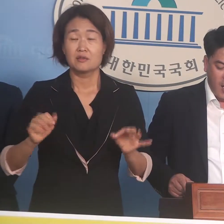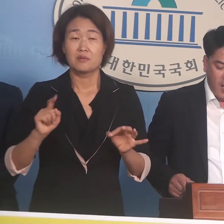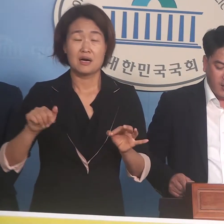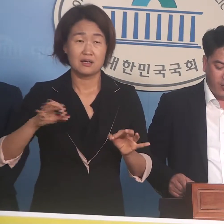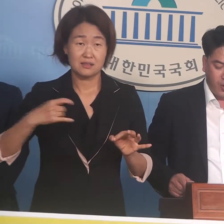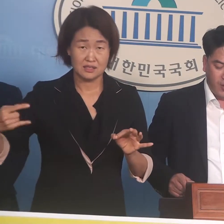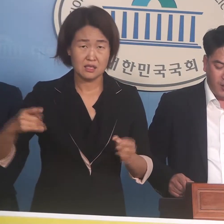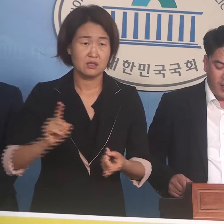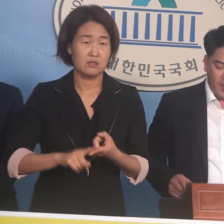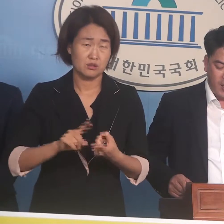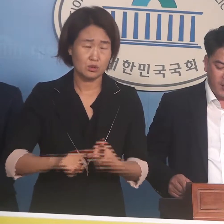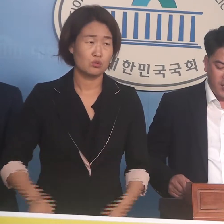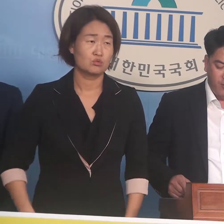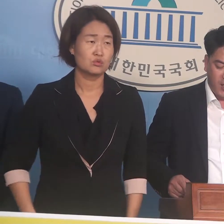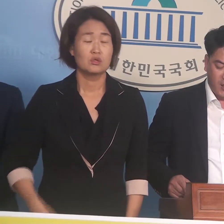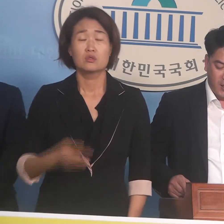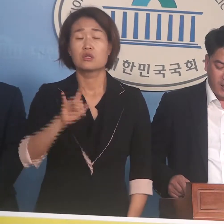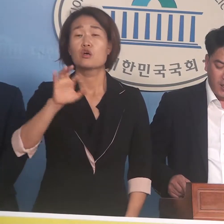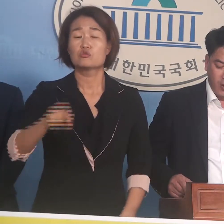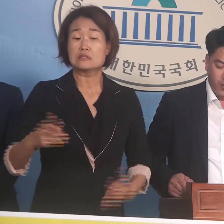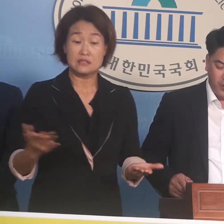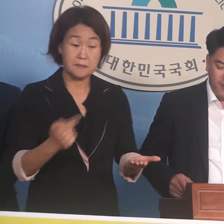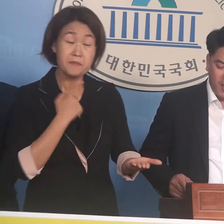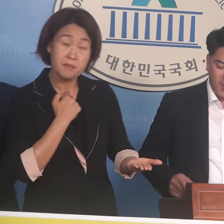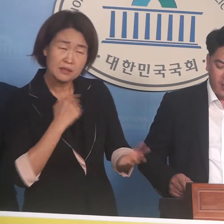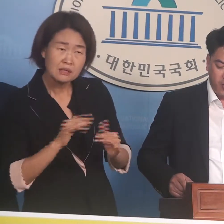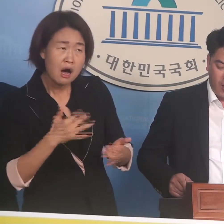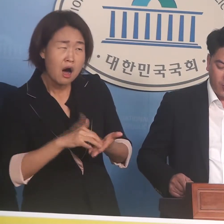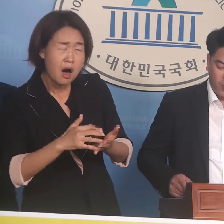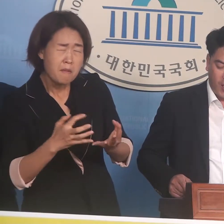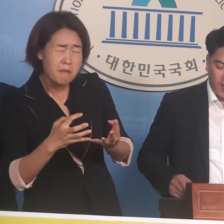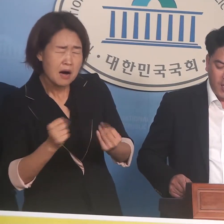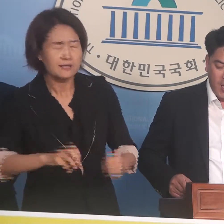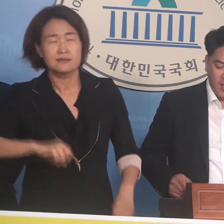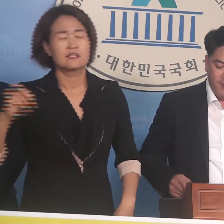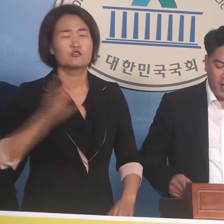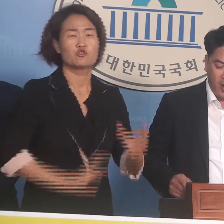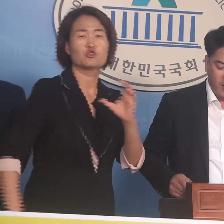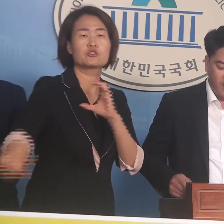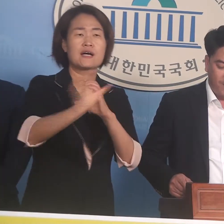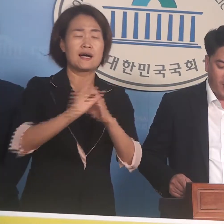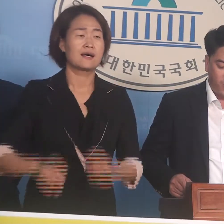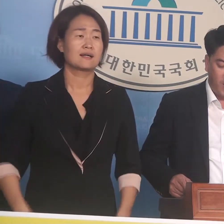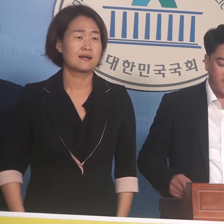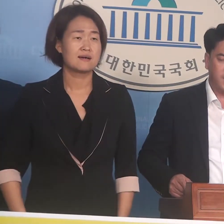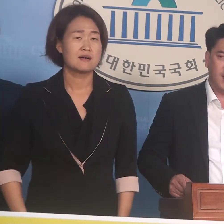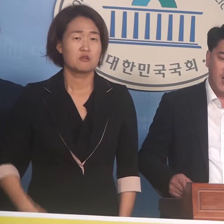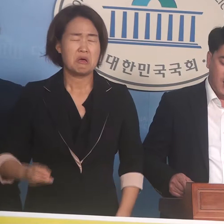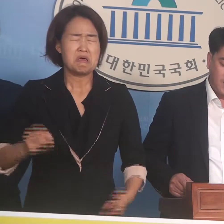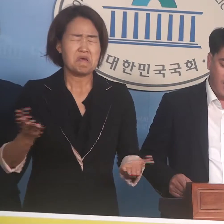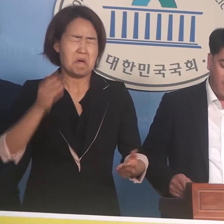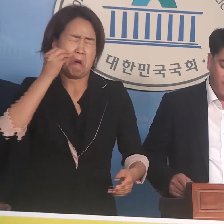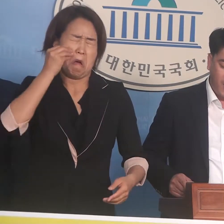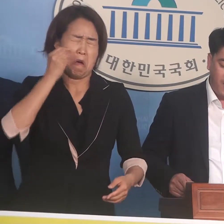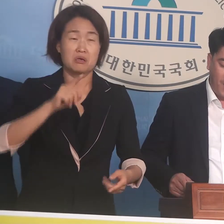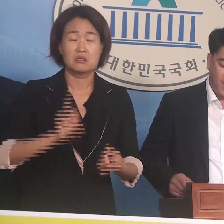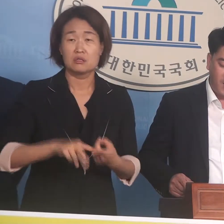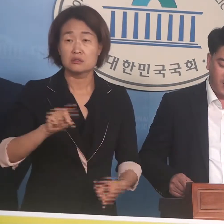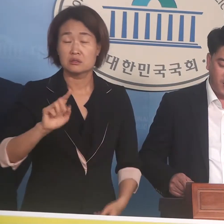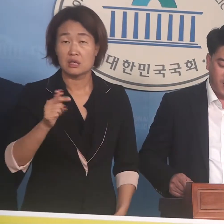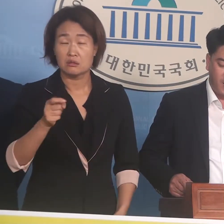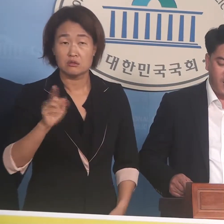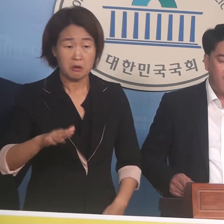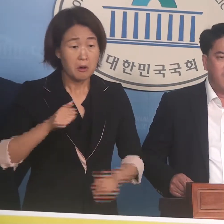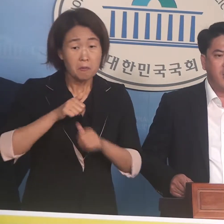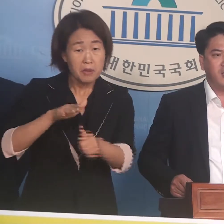수행한 대우조선 해양에 대한 실무자들 수십 명에 대한 추가 고소가 기망 행위를 방조한 산업은행의